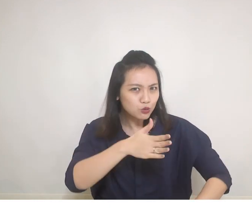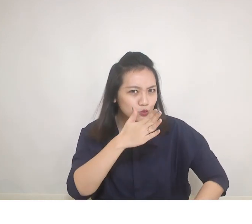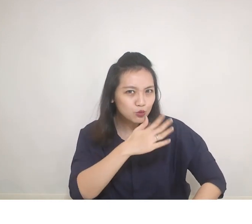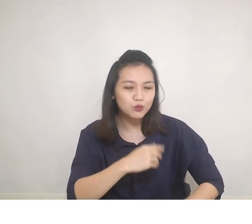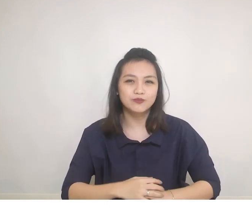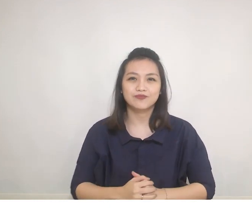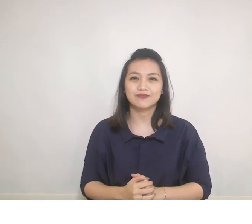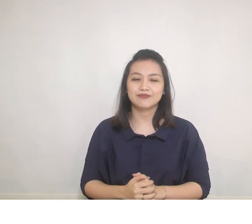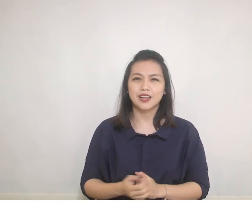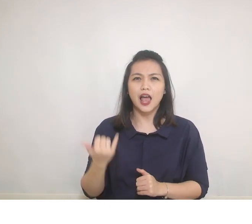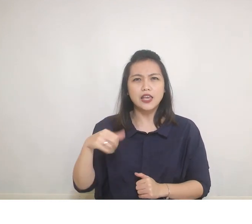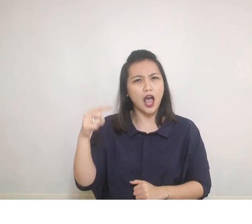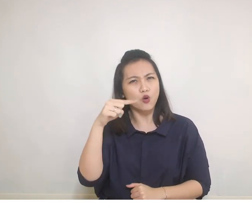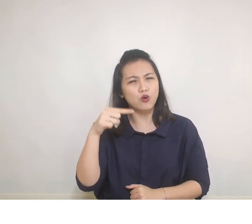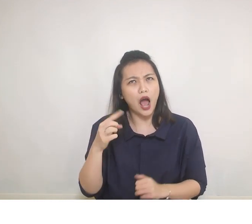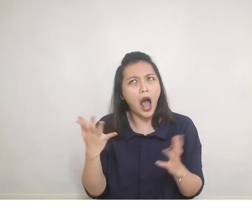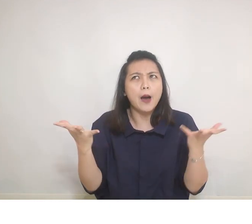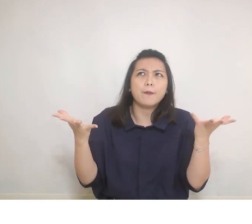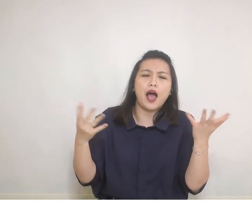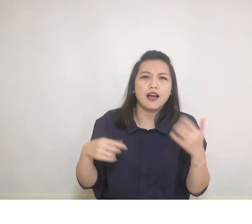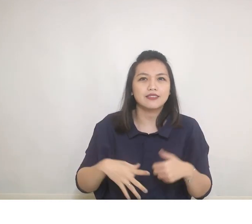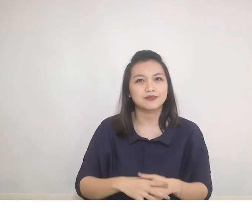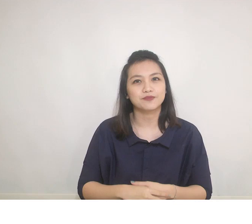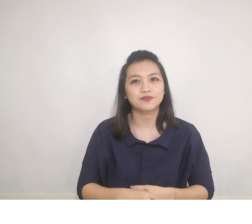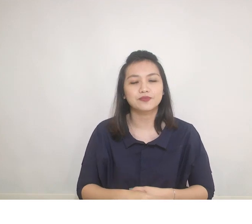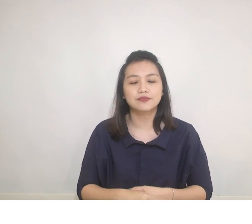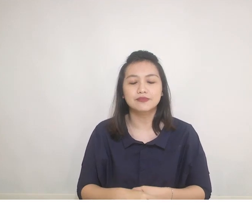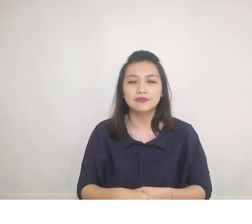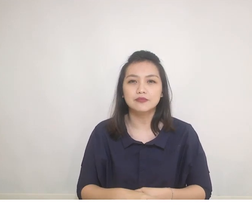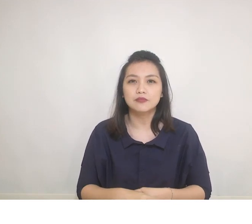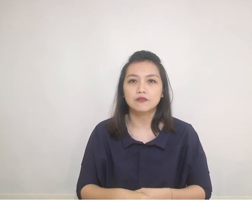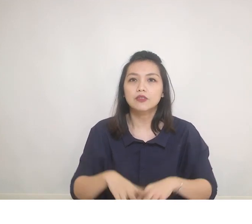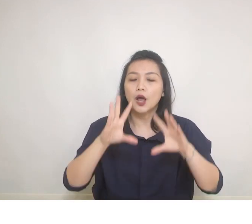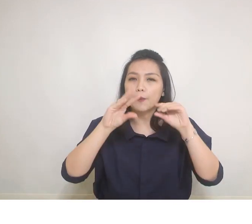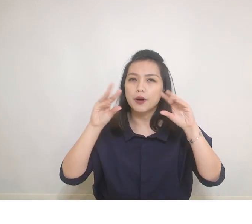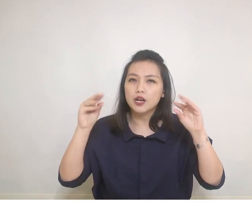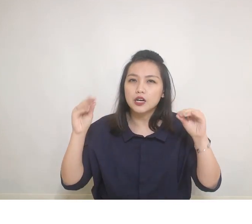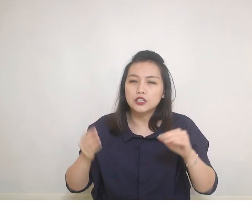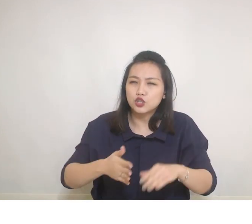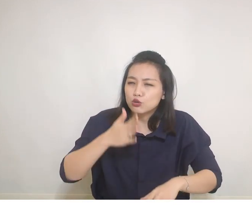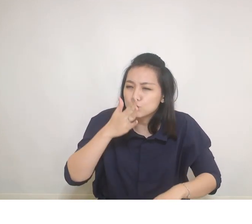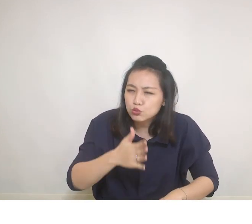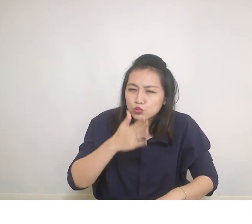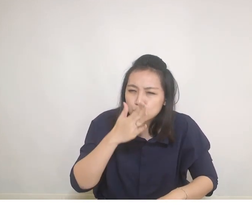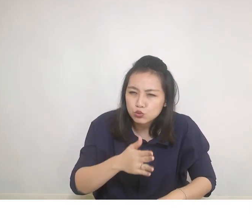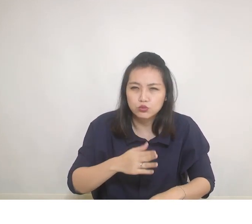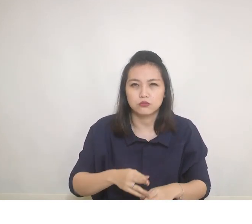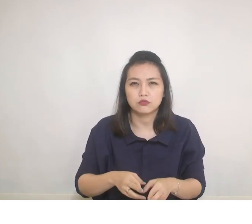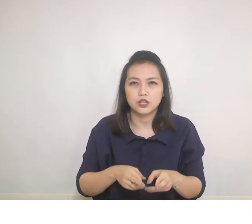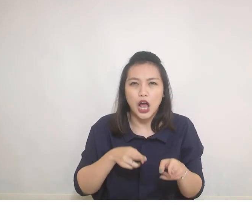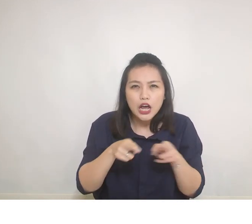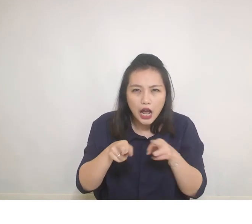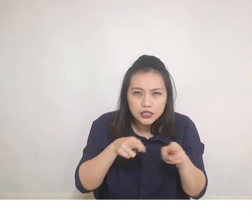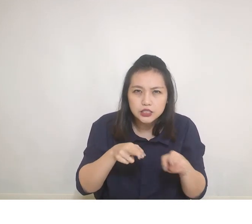kurang. Sebetulnya apa yang kurang, Pak Adrian? Bekerja keras sendiri, sifat bekerja keras itu sama sekali tidak salah